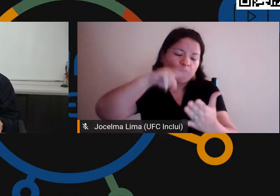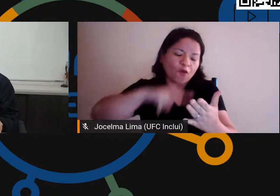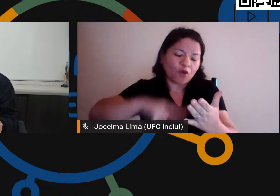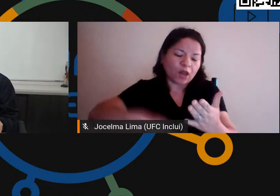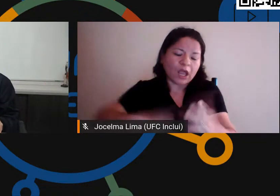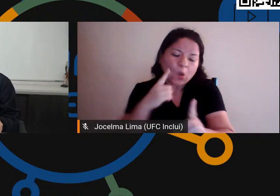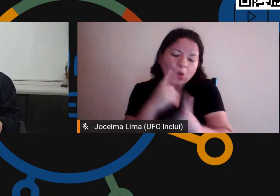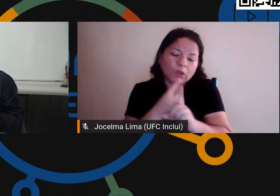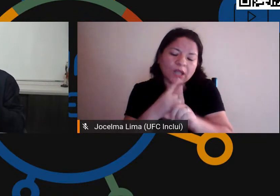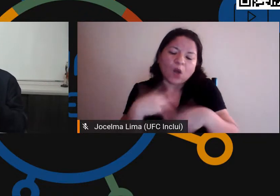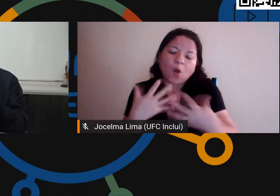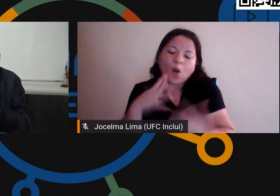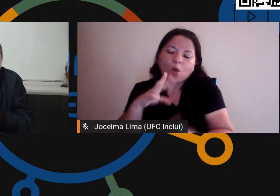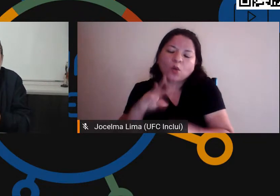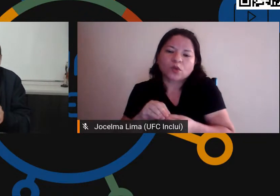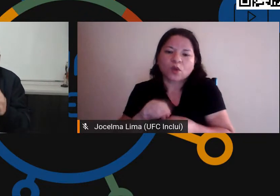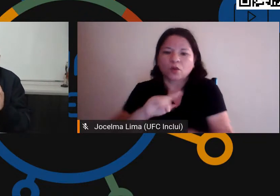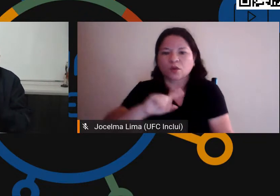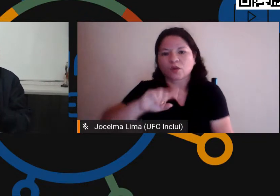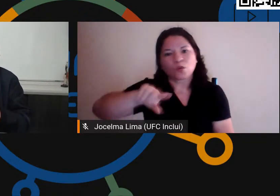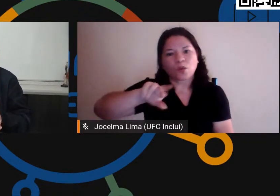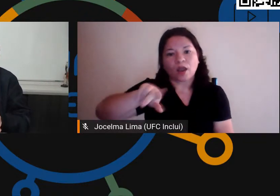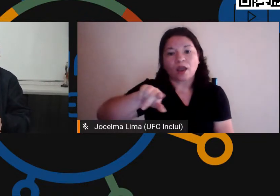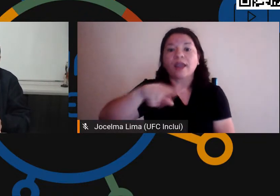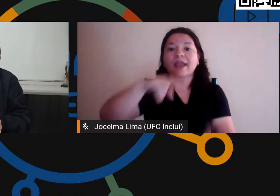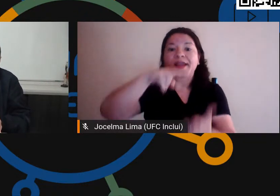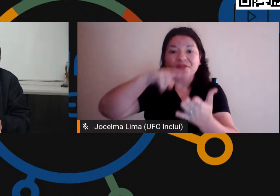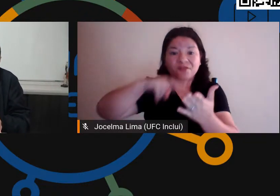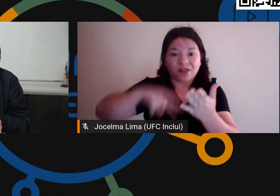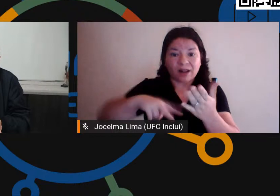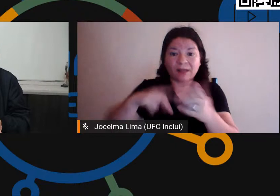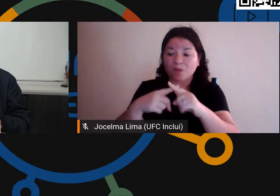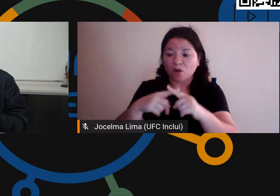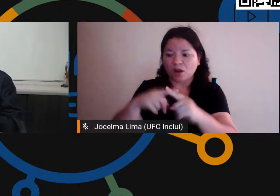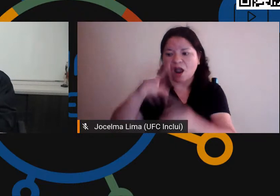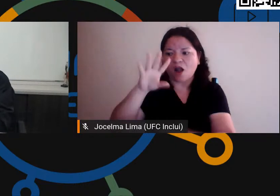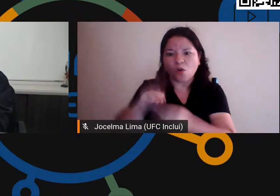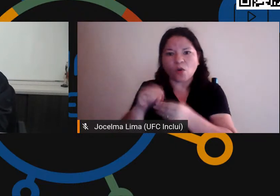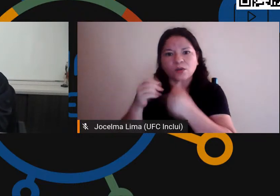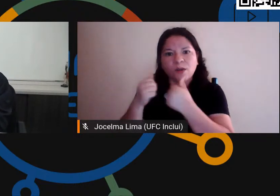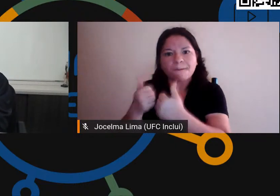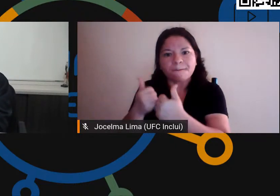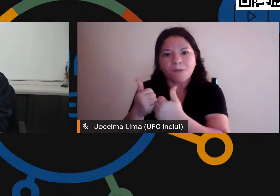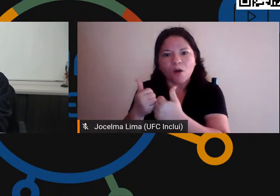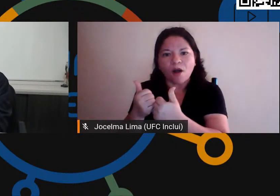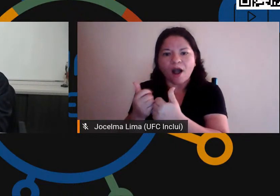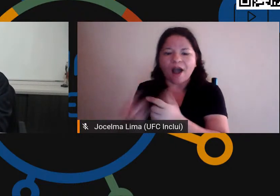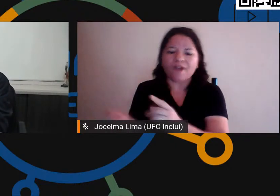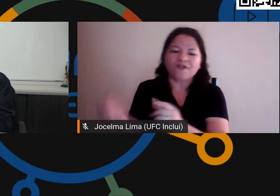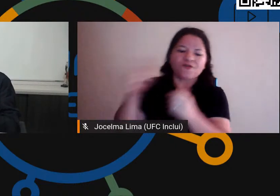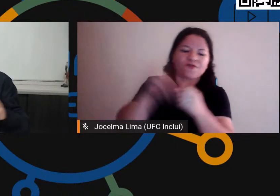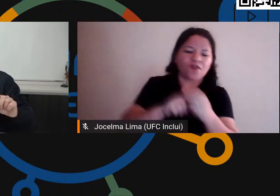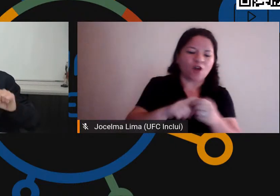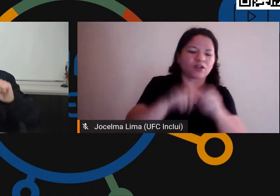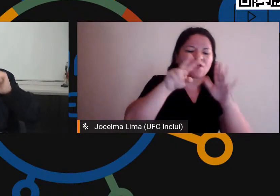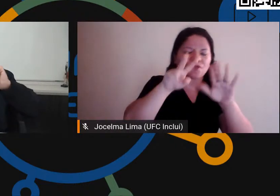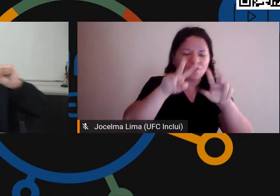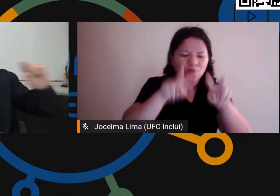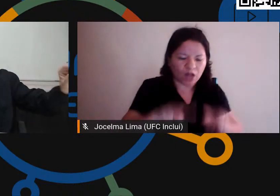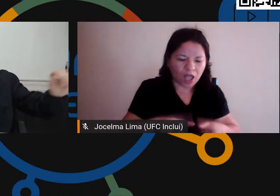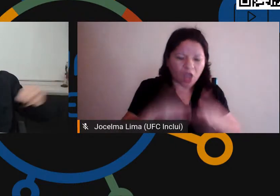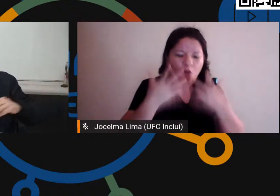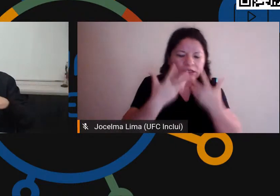é a conclusão. Ele vai ler porque ele achou a conclusão boa e ele vai ler para saber se ele aceita. Ele não é